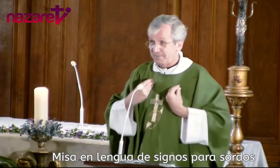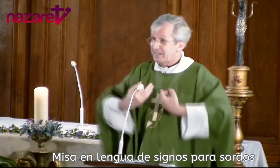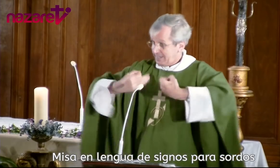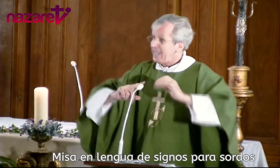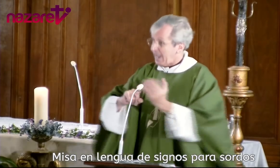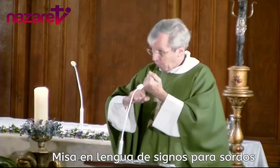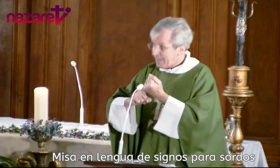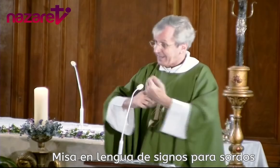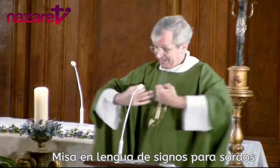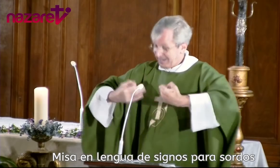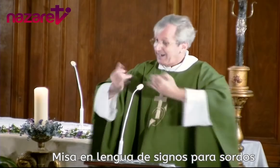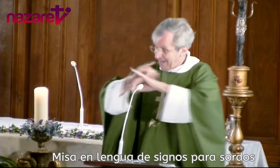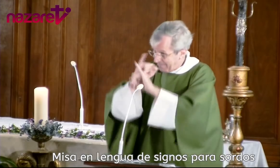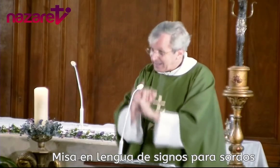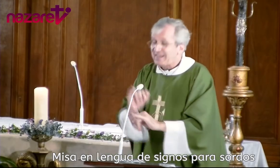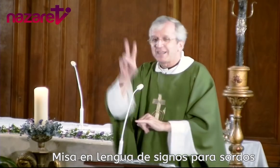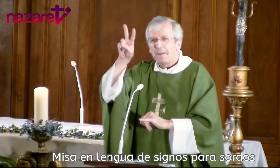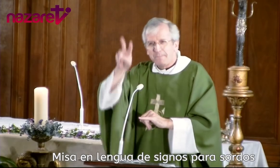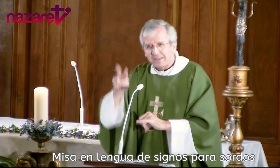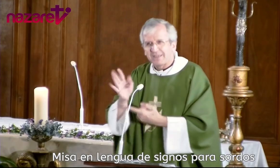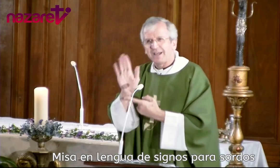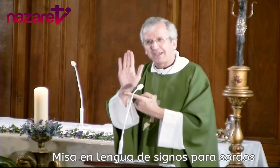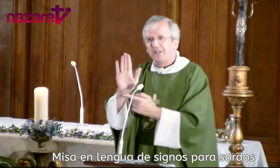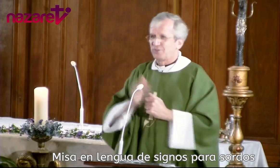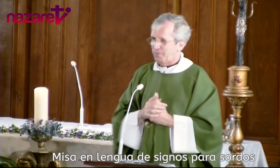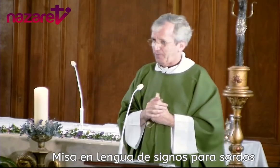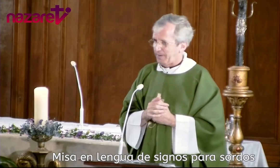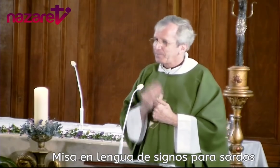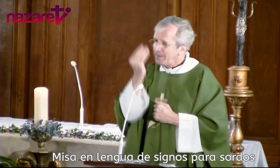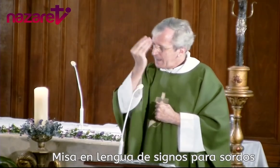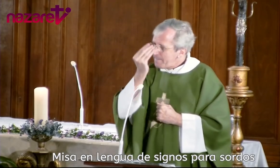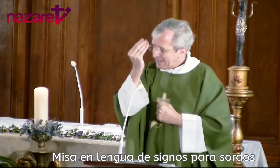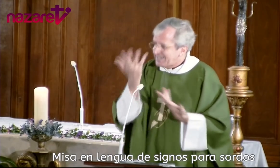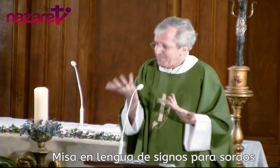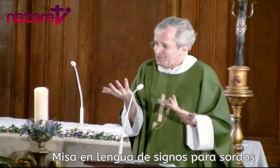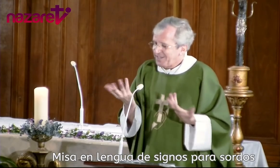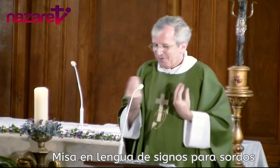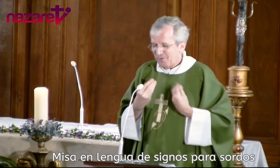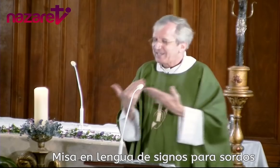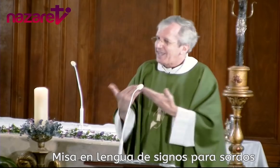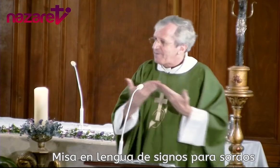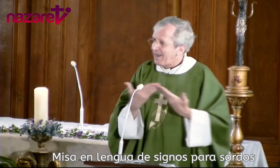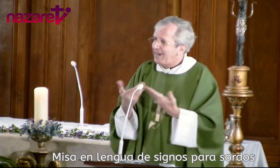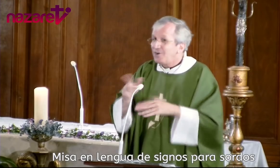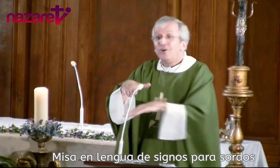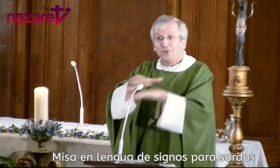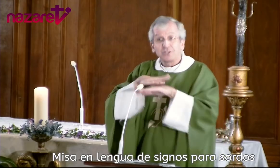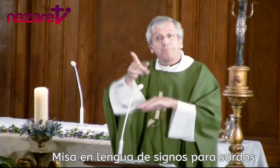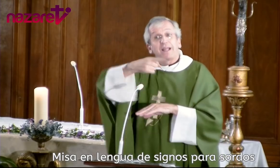vidas encuentren la felicidad verdadera que Él nos propone. Pensemos cómo este Evangelio nos invita a cada